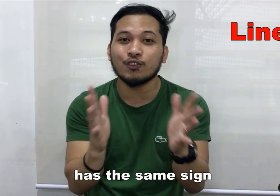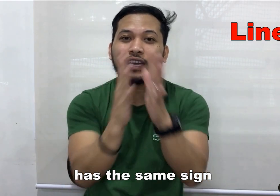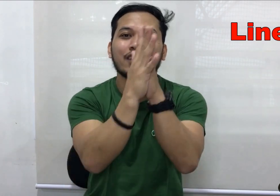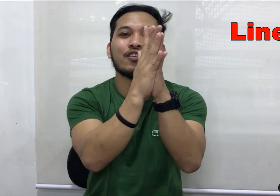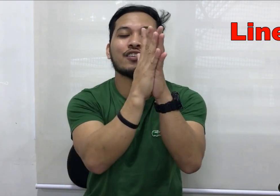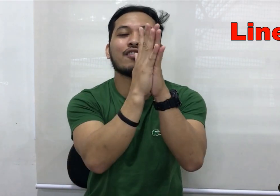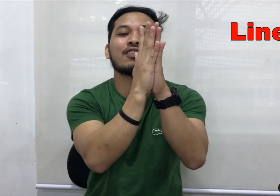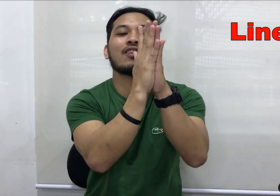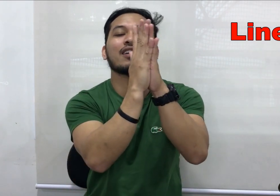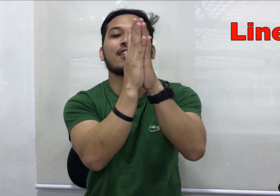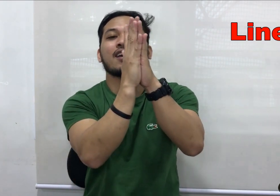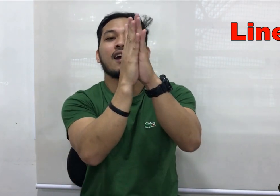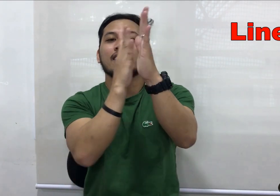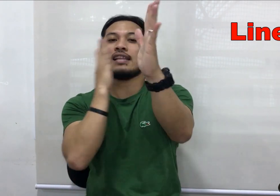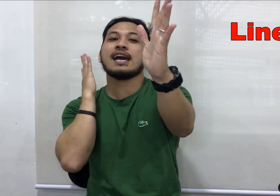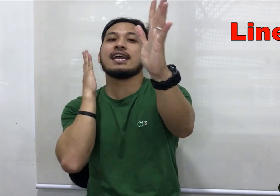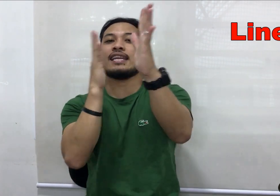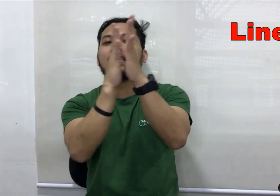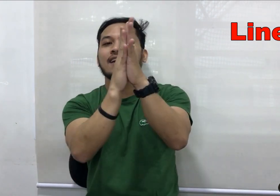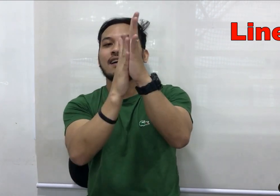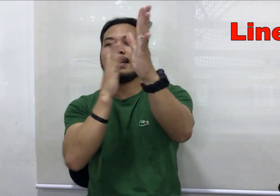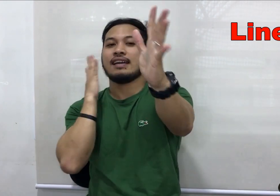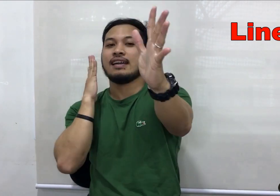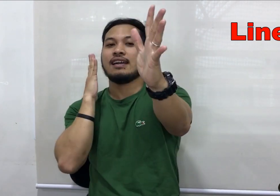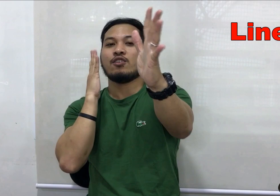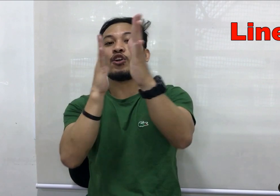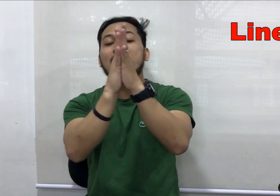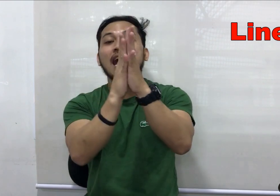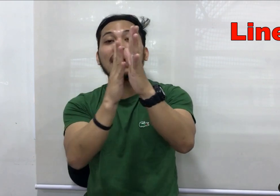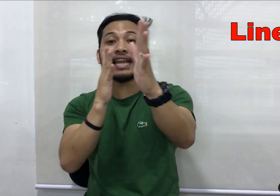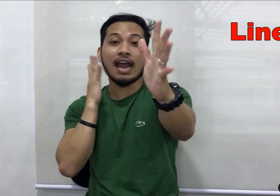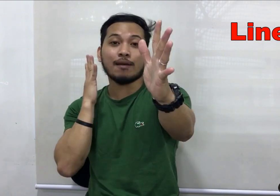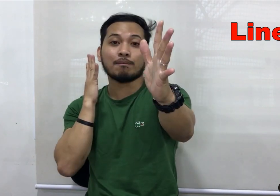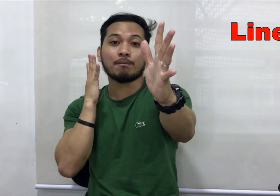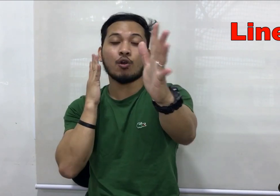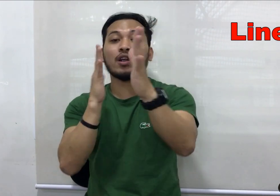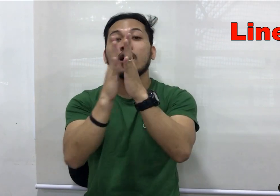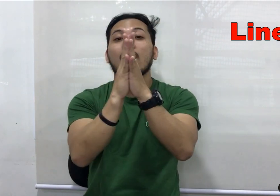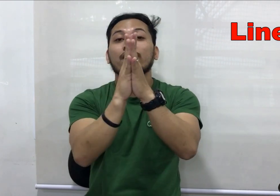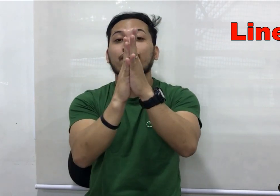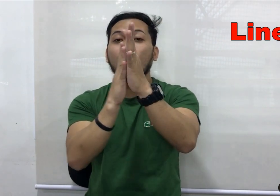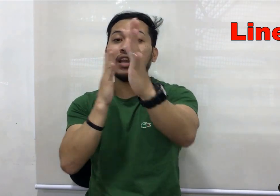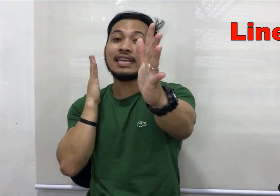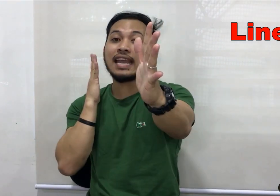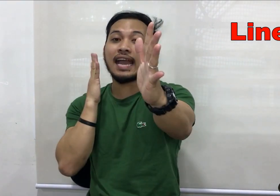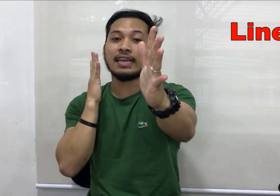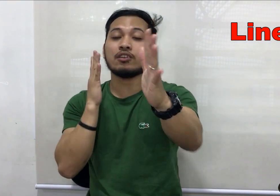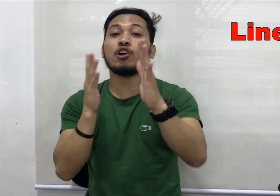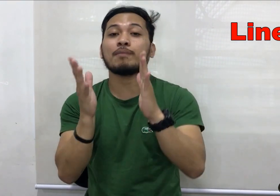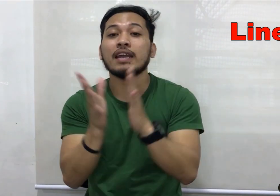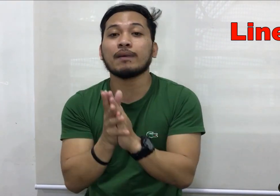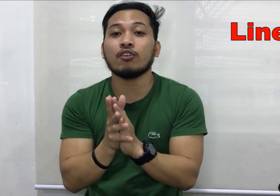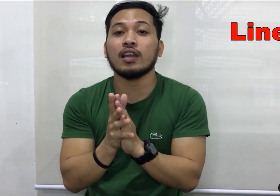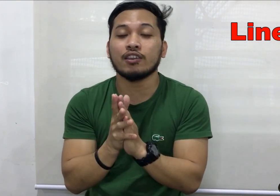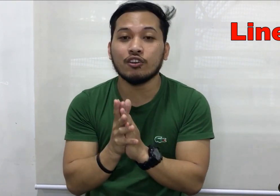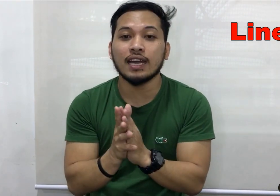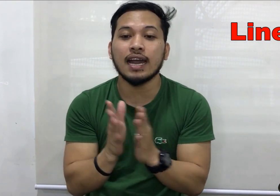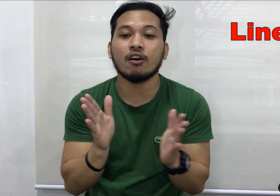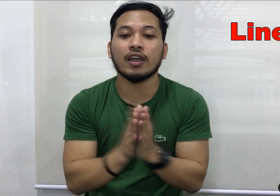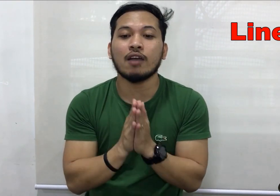po yung sign yun. So, ganito lang yan. Line. Or line up. Or fall in line. Ayan, pare-pareho lang yun, ha? Okay,